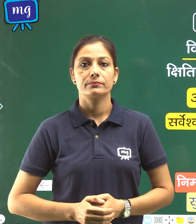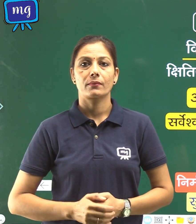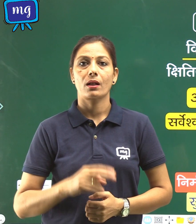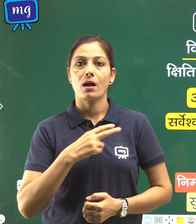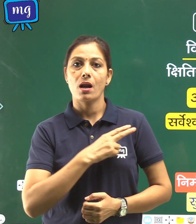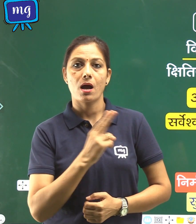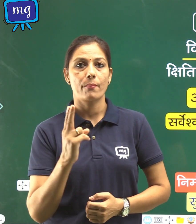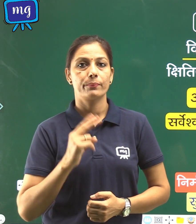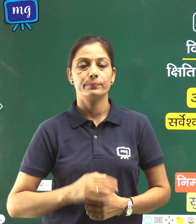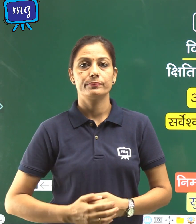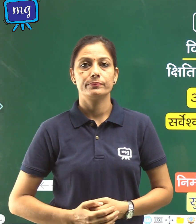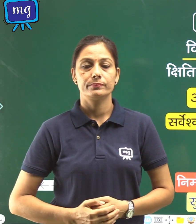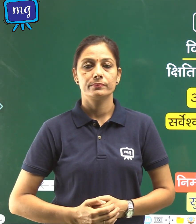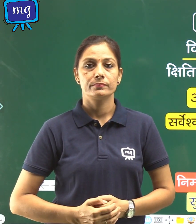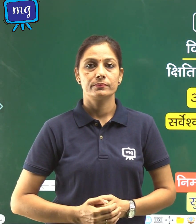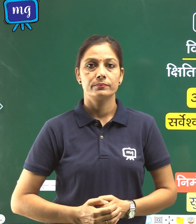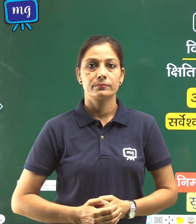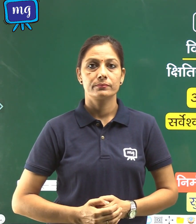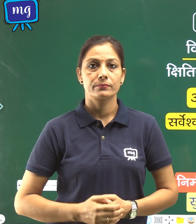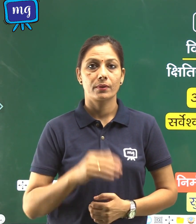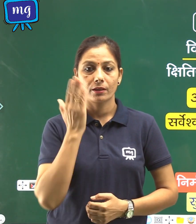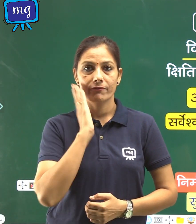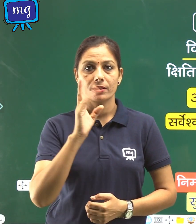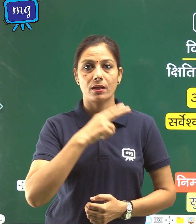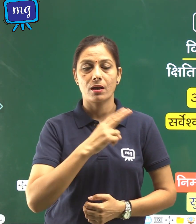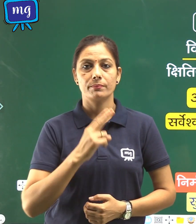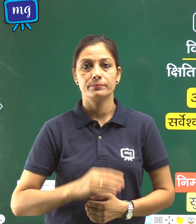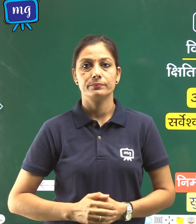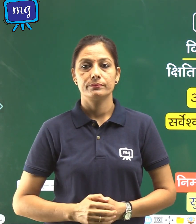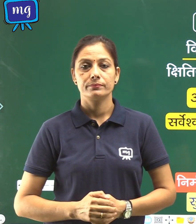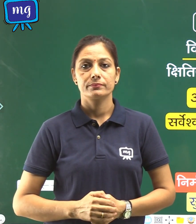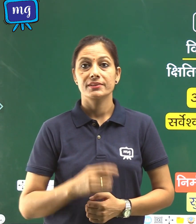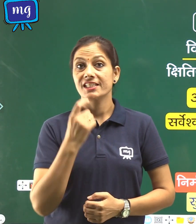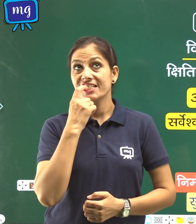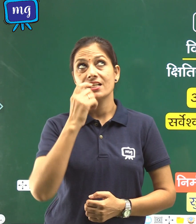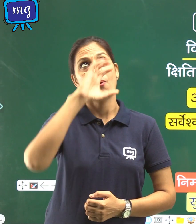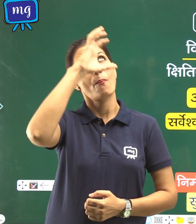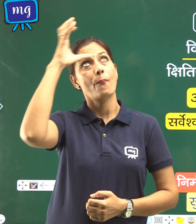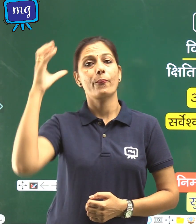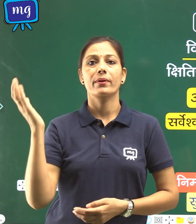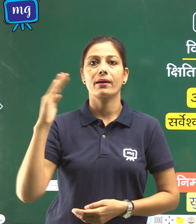सर्वेश्वर दयाल सक्सेना। कविता का नाम मेघ है।